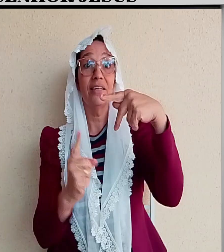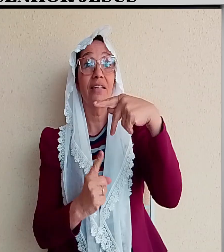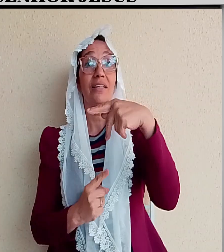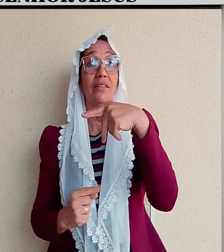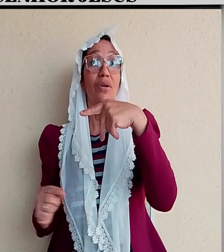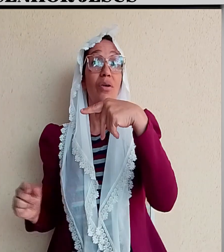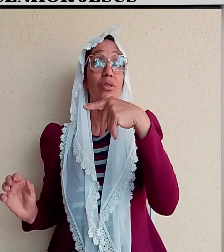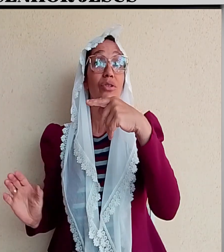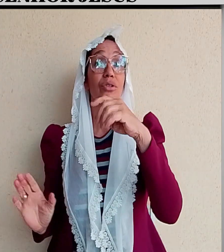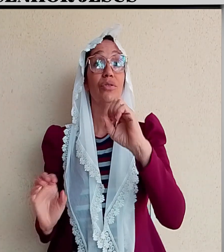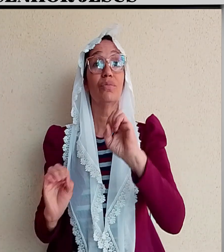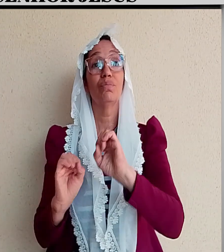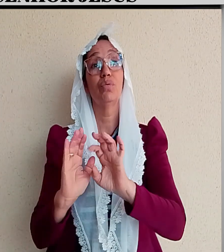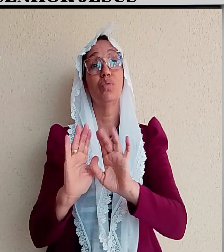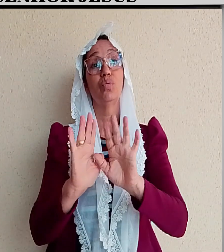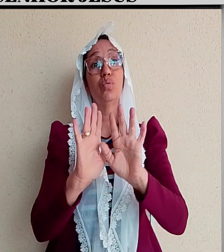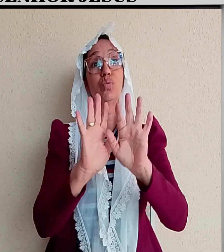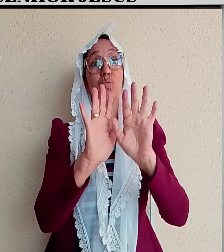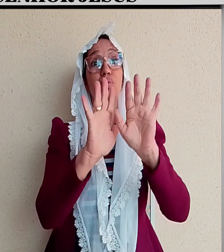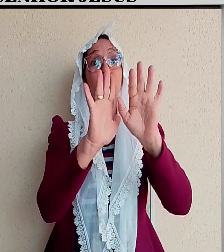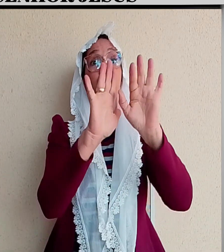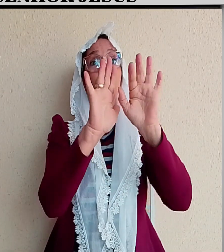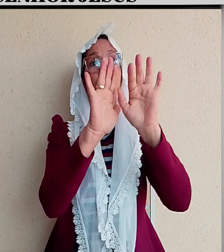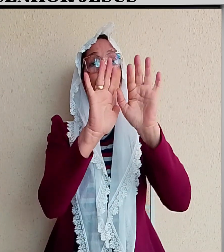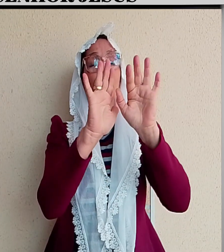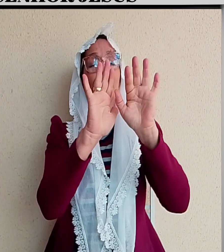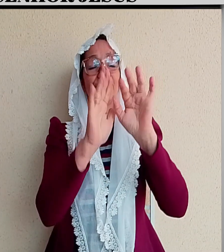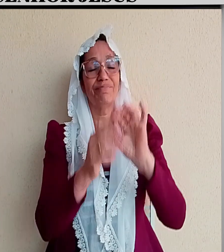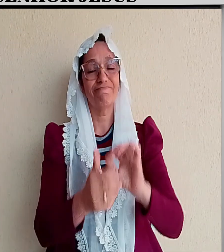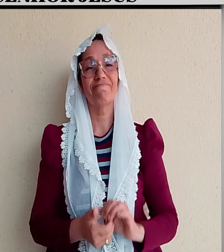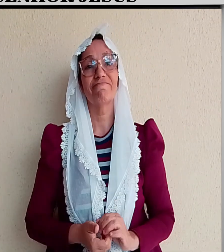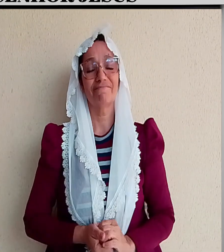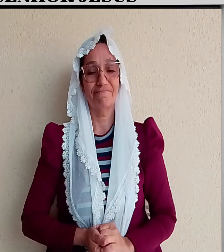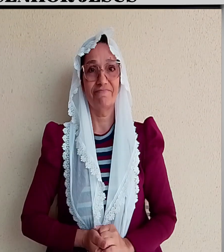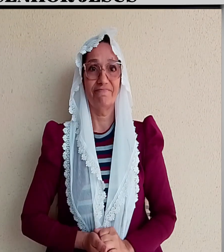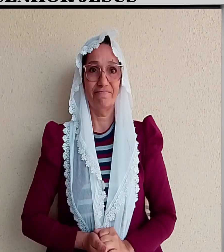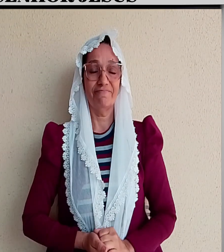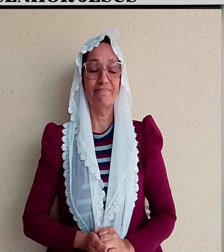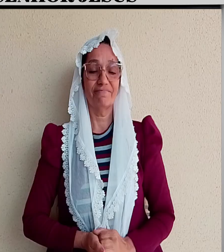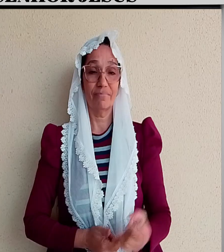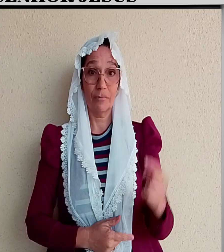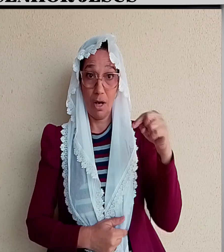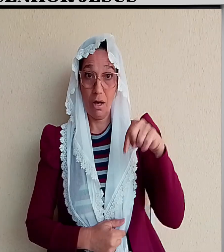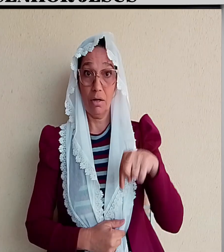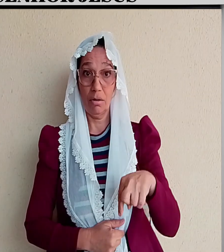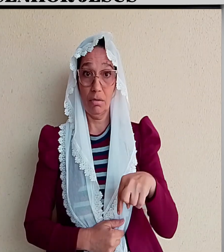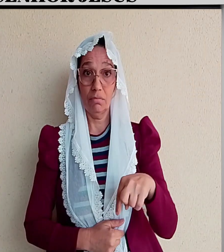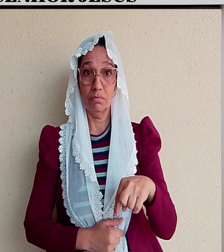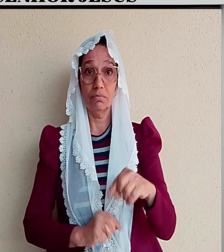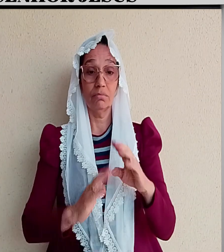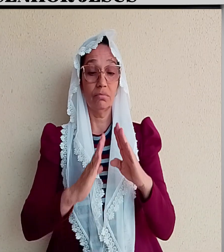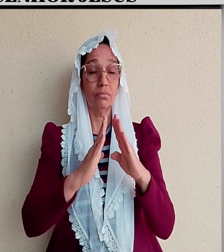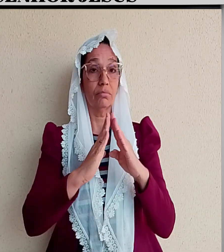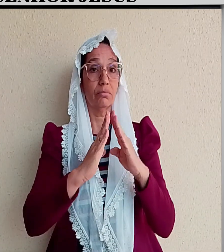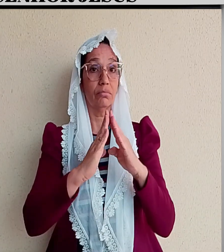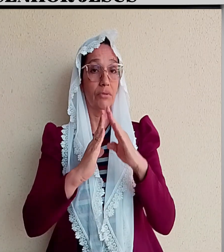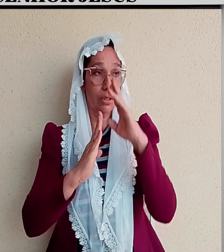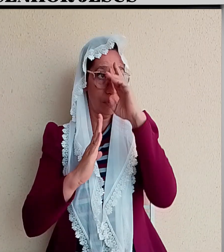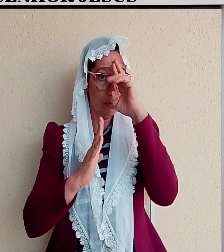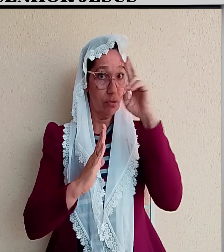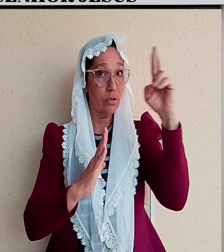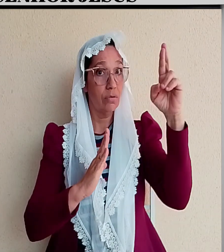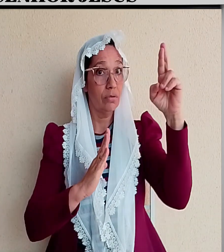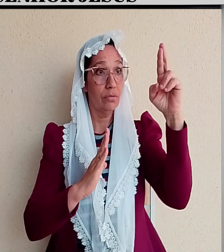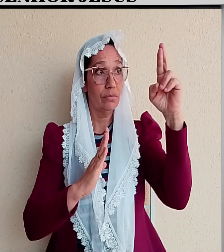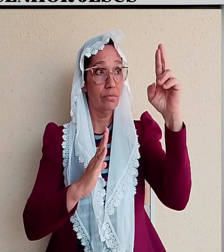Senhor. Aleluia. Não façamos deste local um local comum, um passatempo. Não, nós estamos aqui,